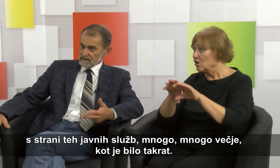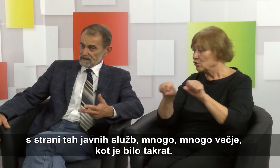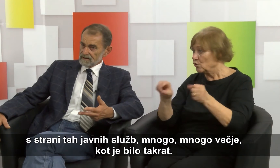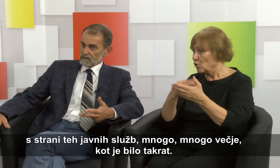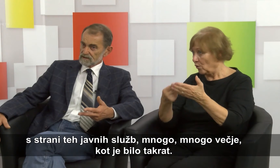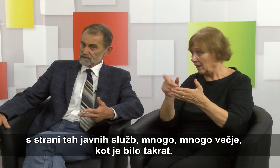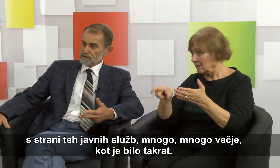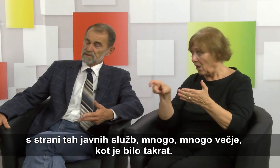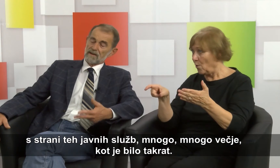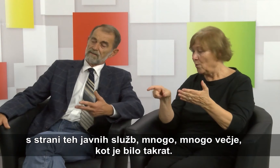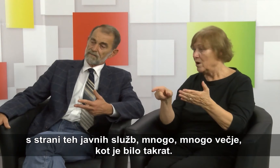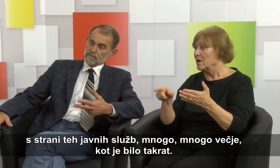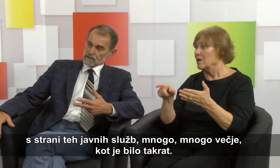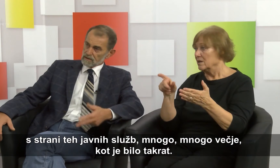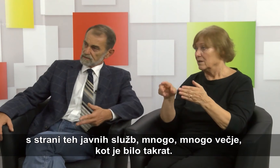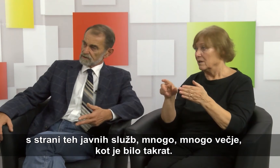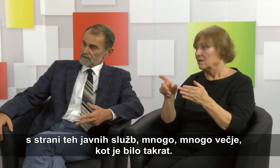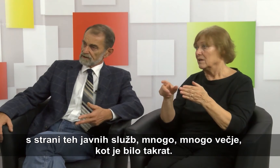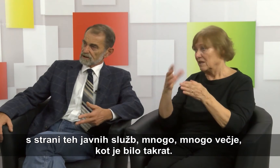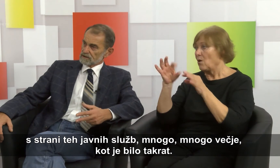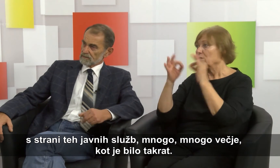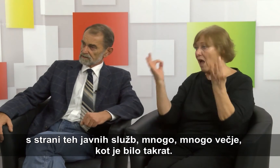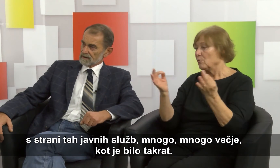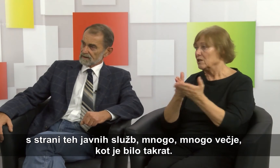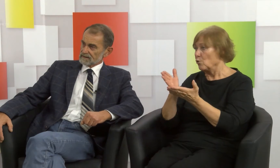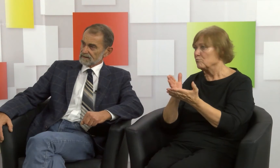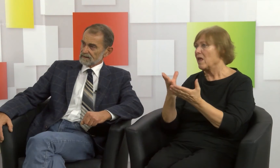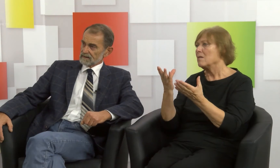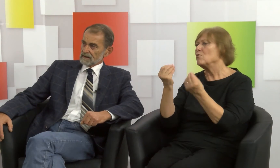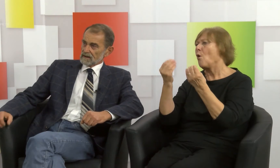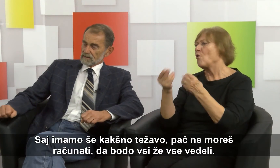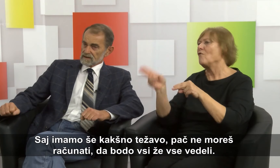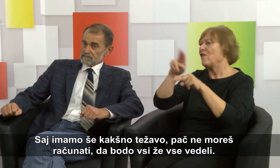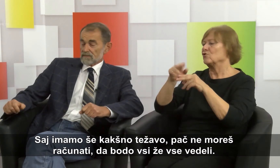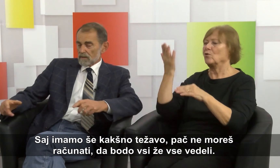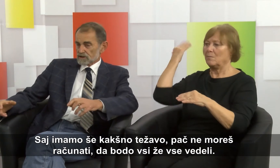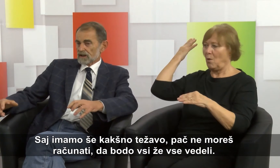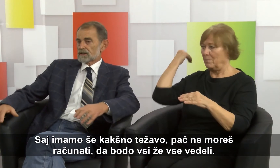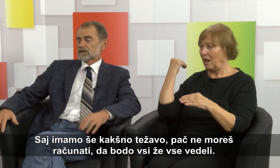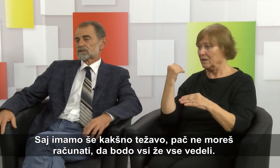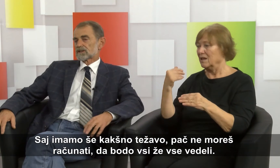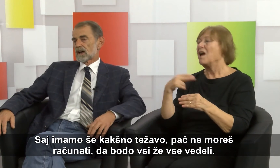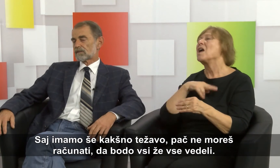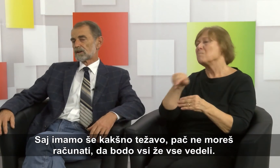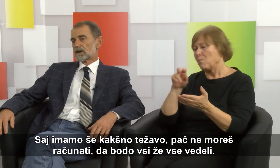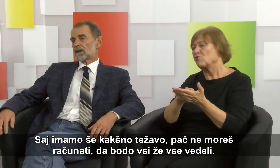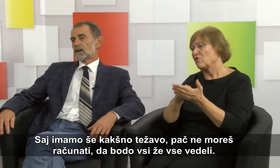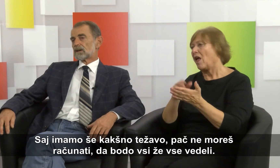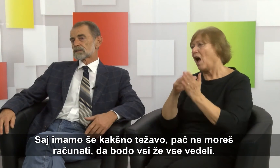teh javnih služb mnogo, mnogo večje, kot je bilo takrat. Vse imamo še kakšno težavo,